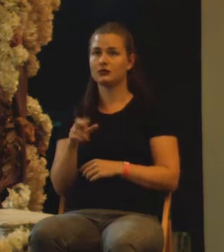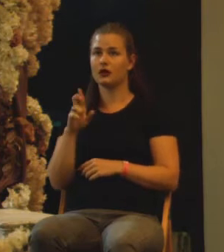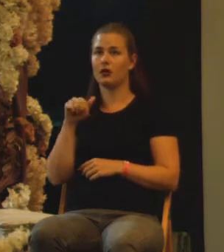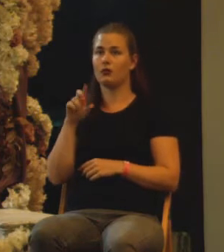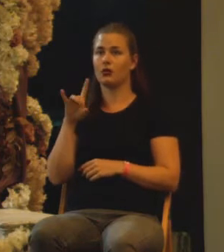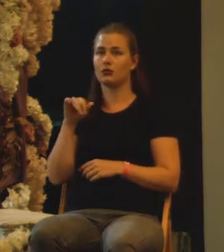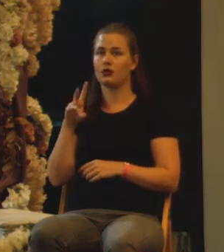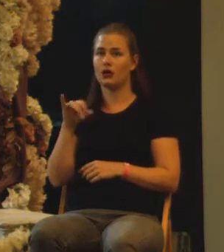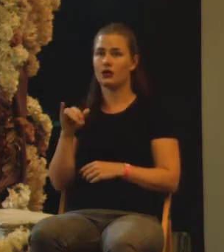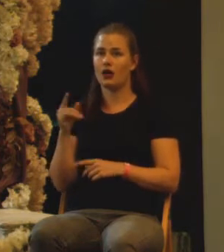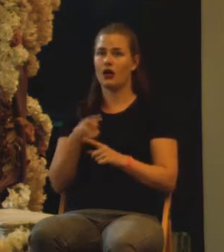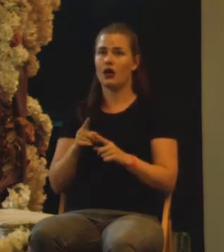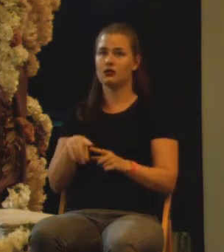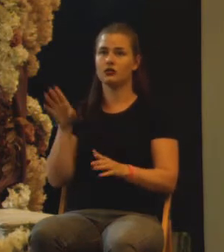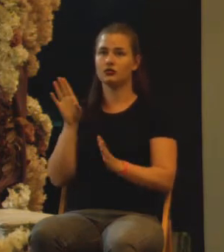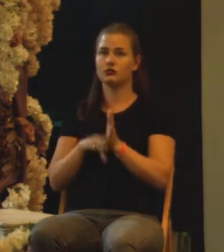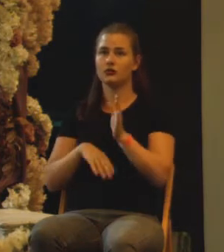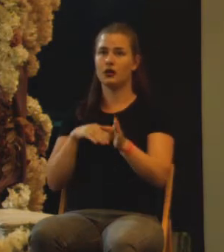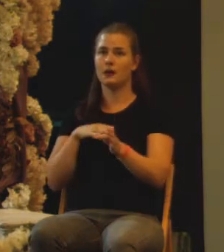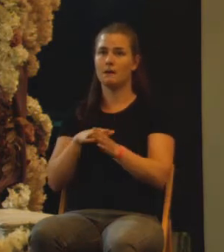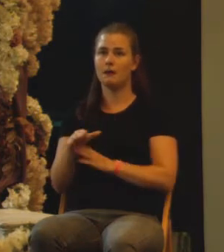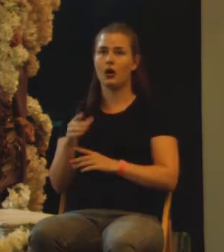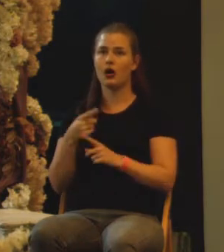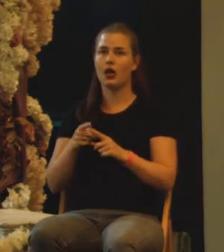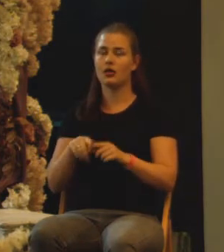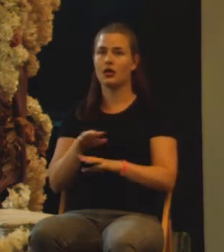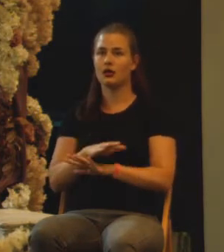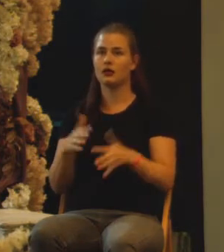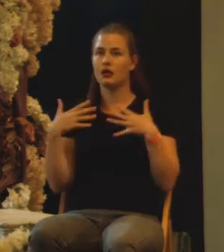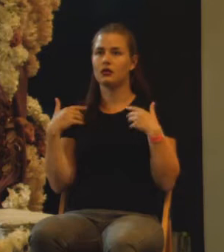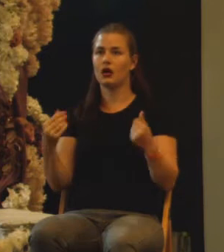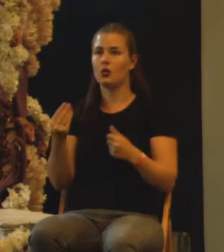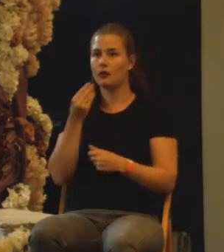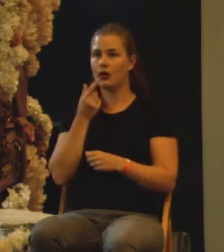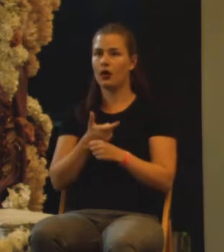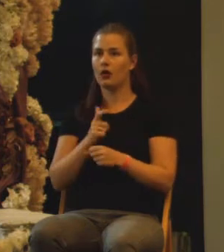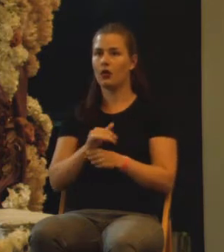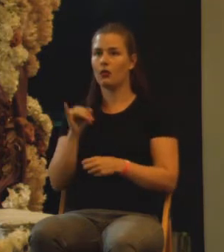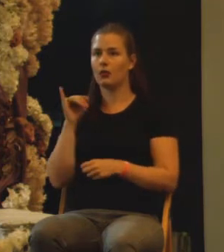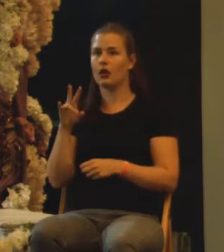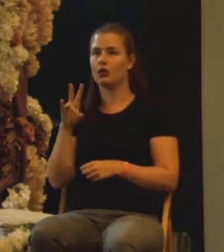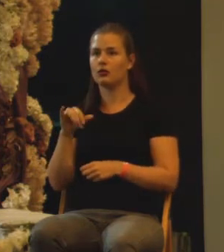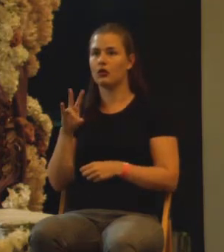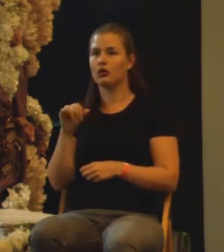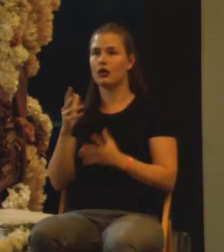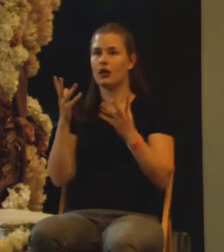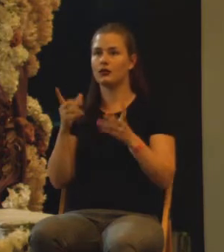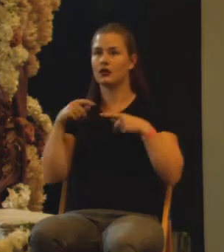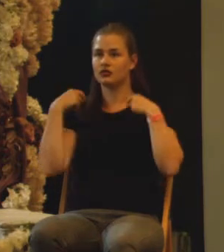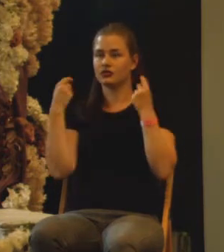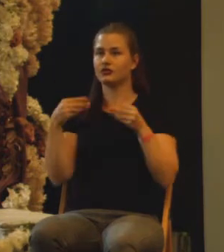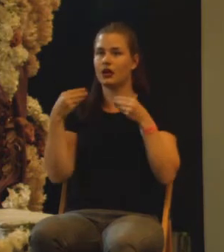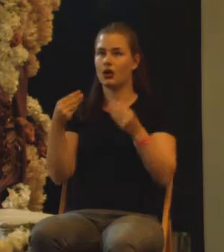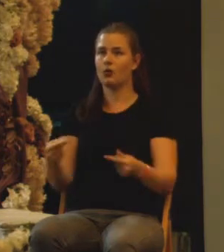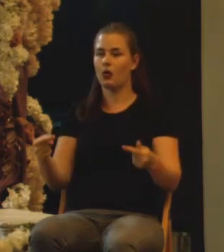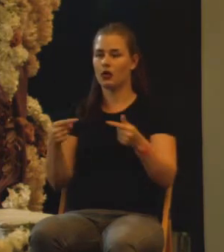– это вообще фигня полнейшая, это нездоровая еда, это очень плохо, но на день рождения почему-то даем именно эту